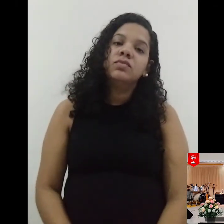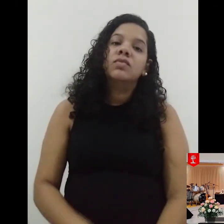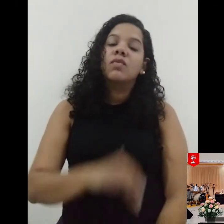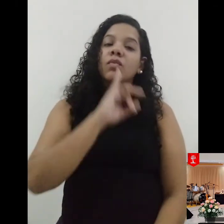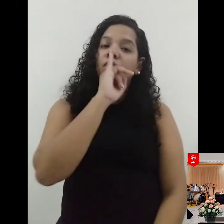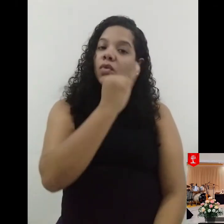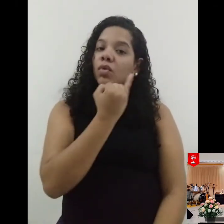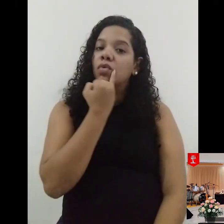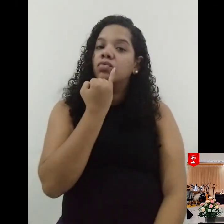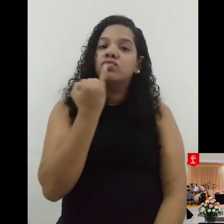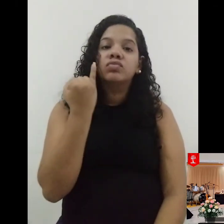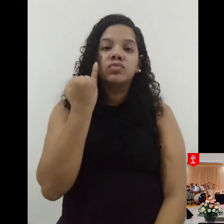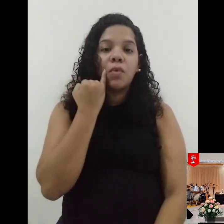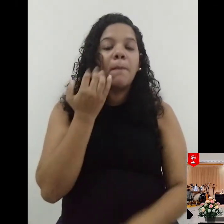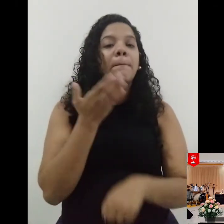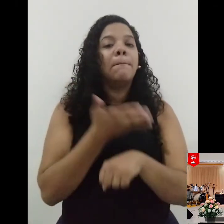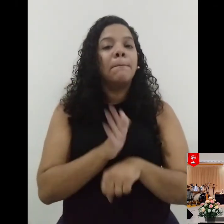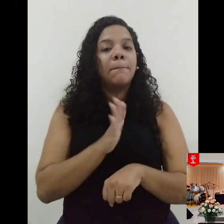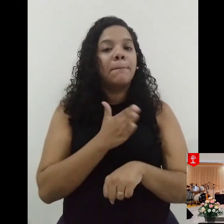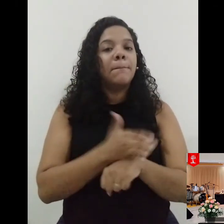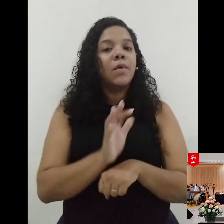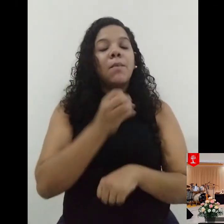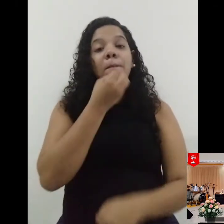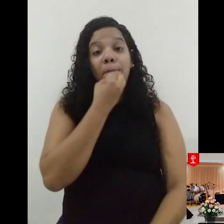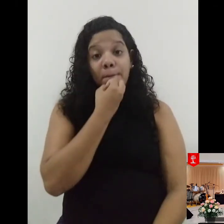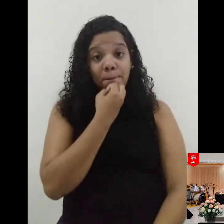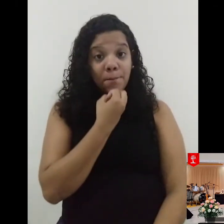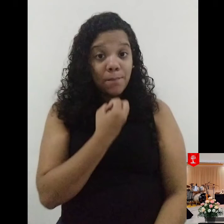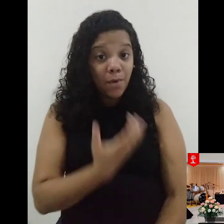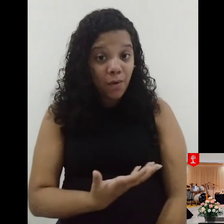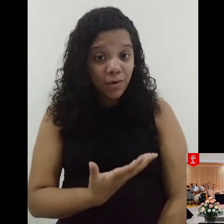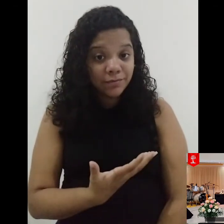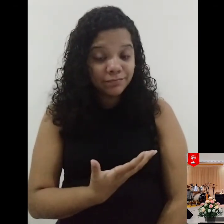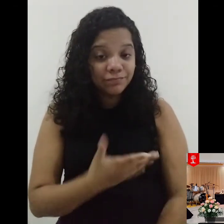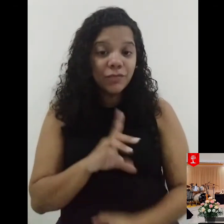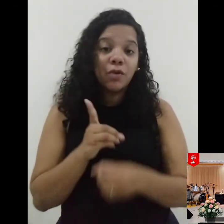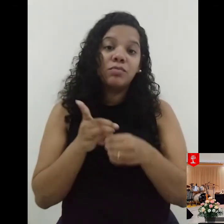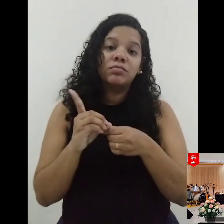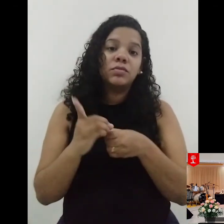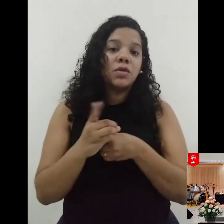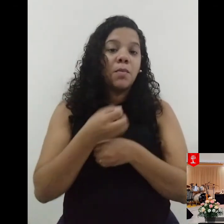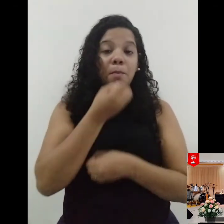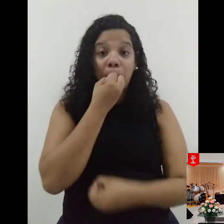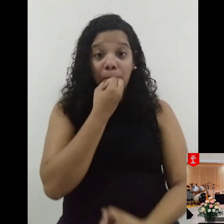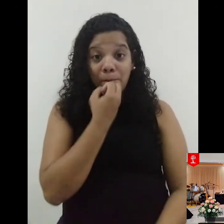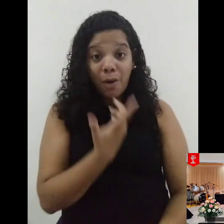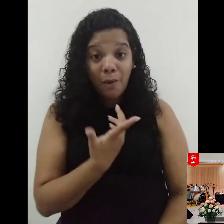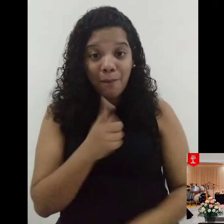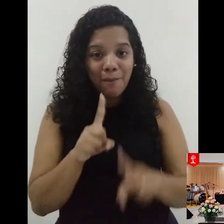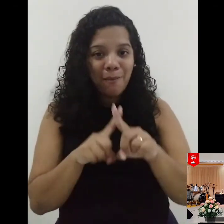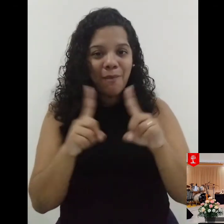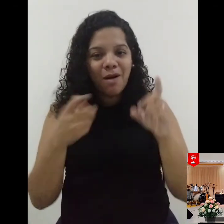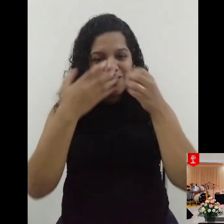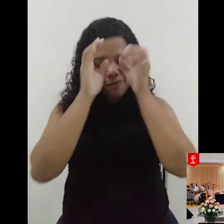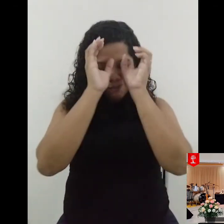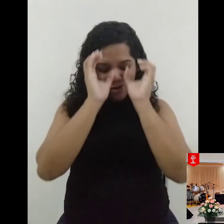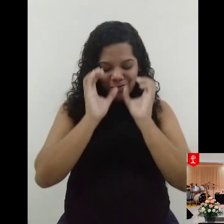vierem com dose forte de orgulho. Isso é muito perigoso. Então, meus